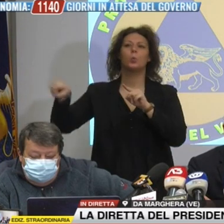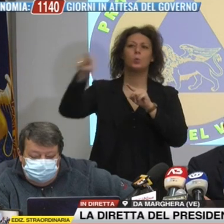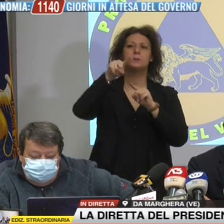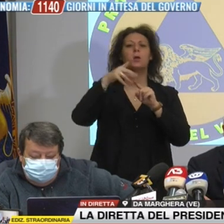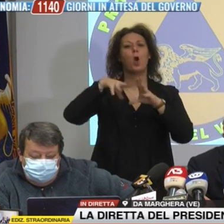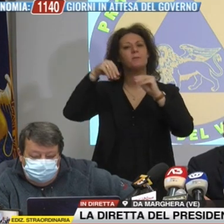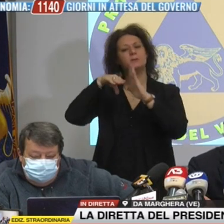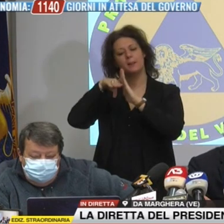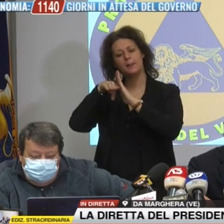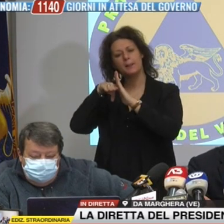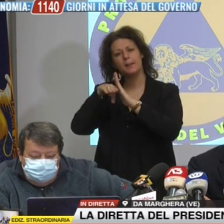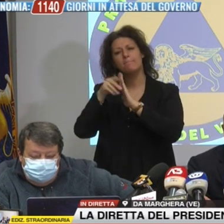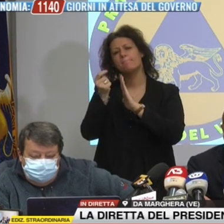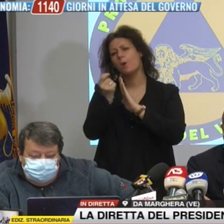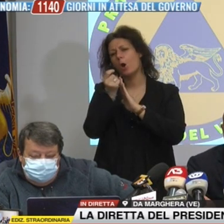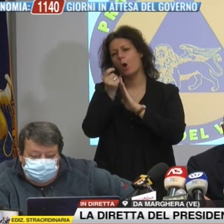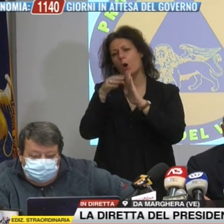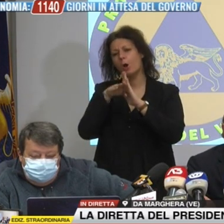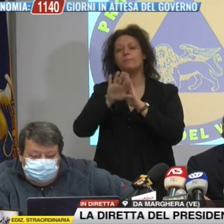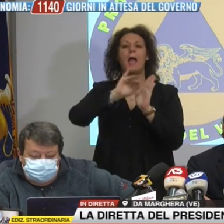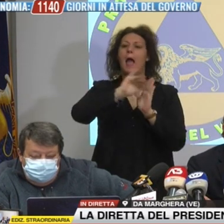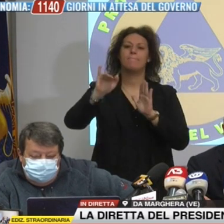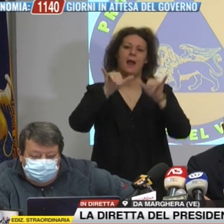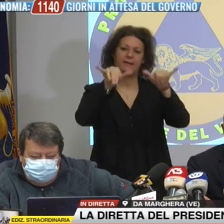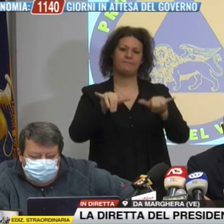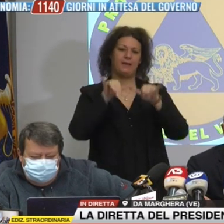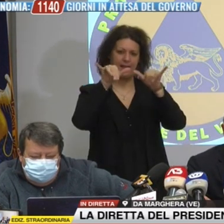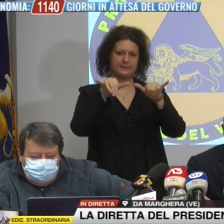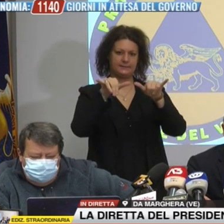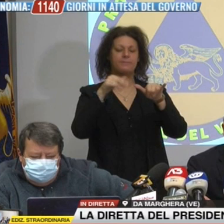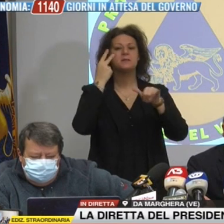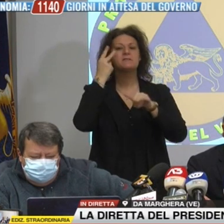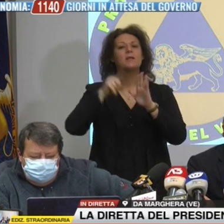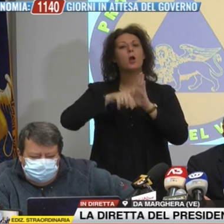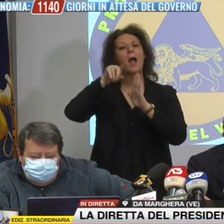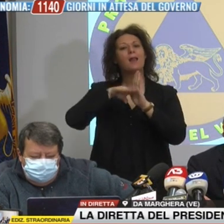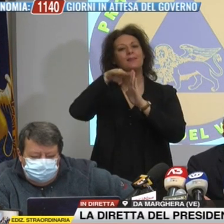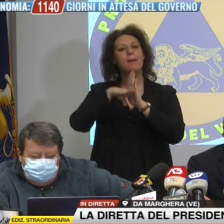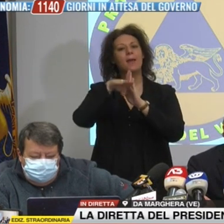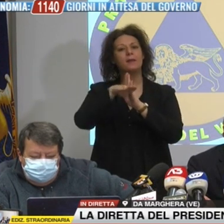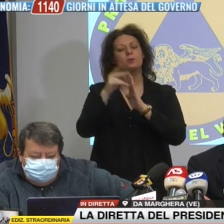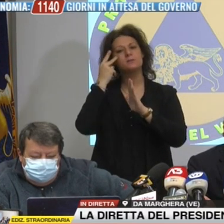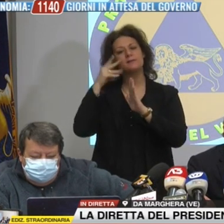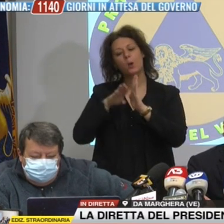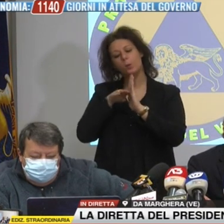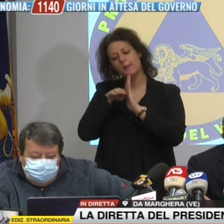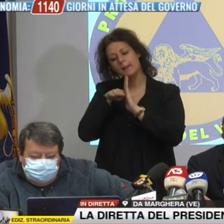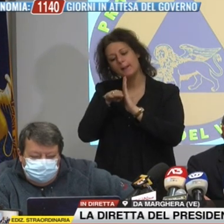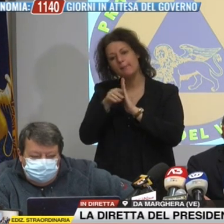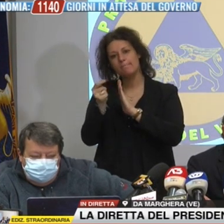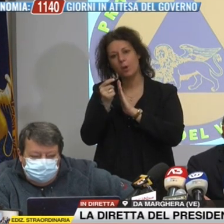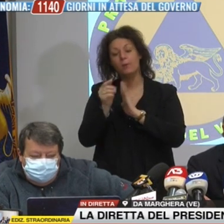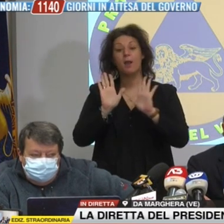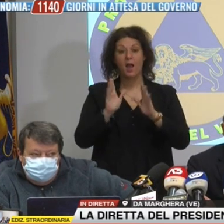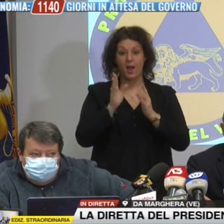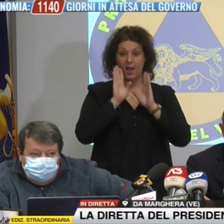scendere, ma è timida, ma è anche altrettanto vero che il Covid ci abitua a cambiamenti repentini, per cui oggi non